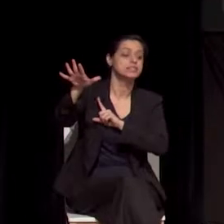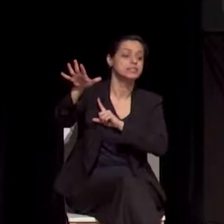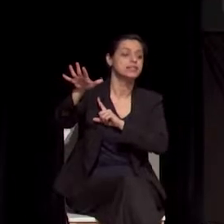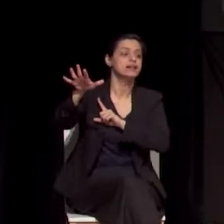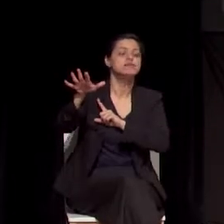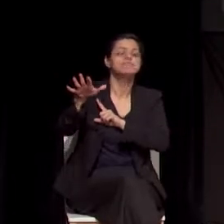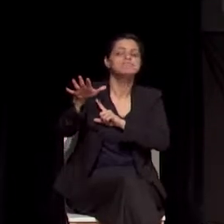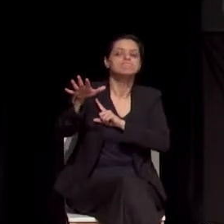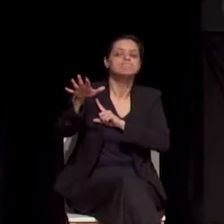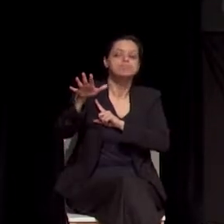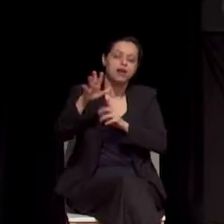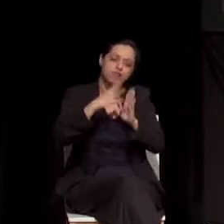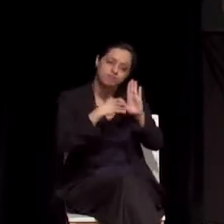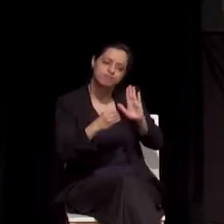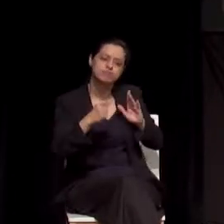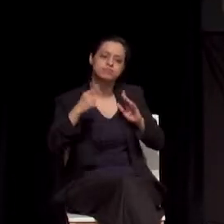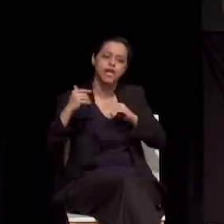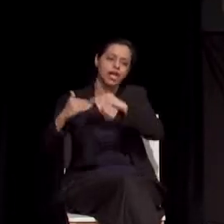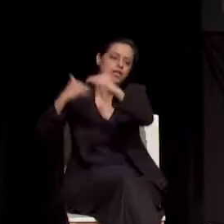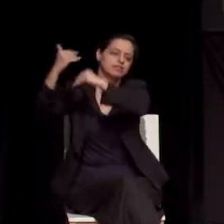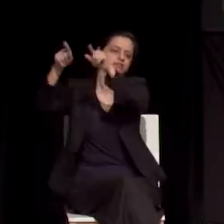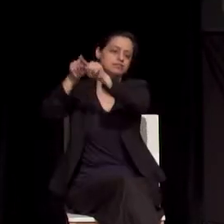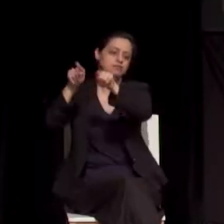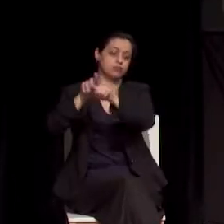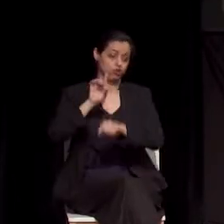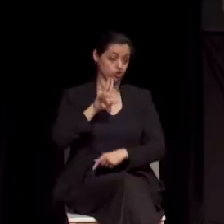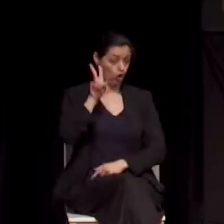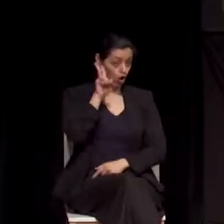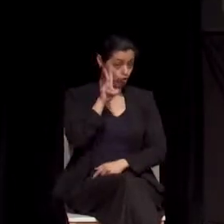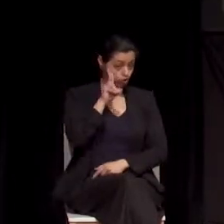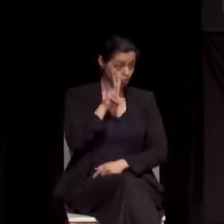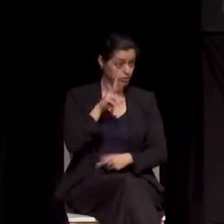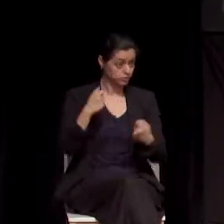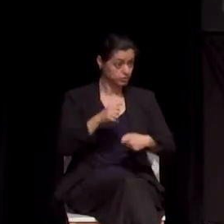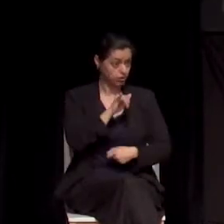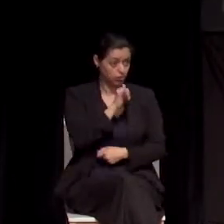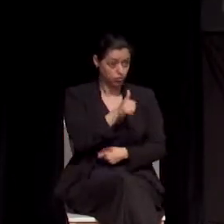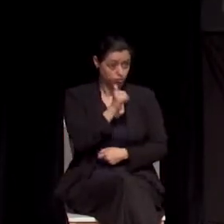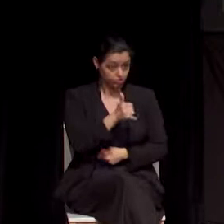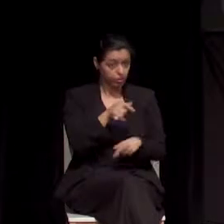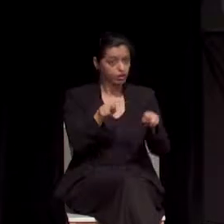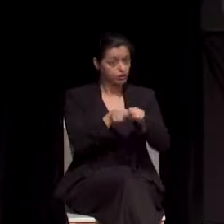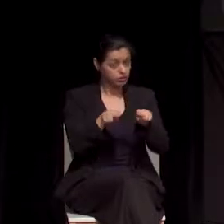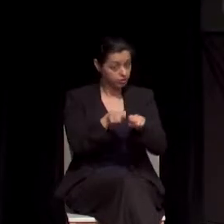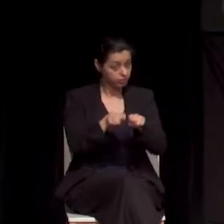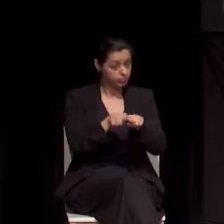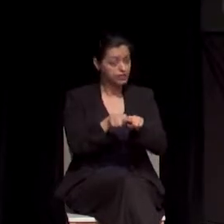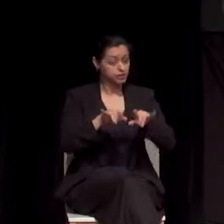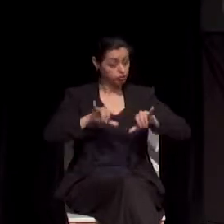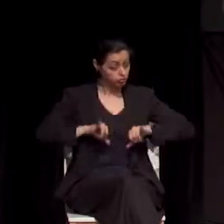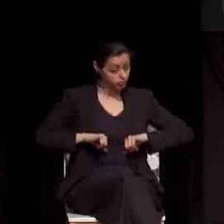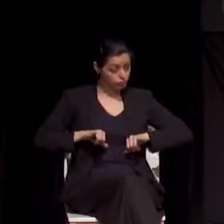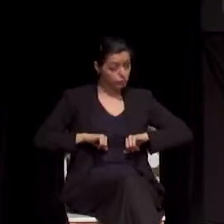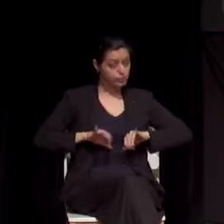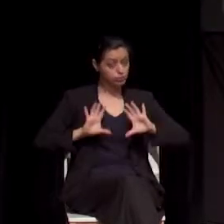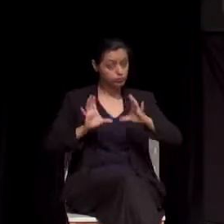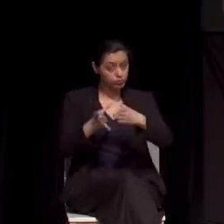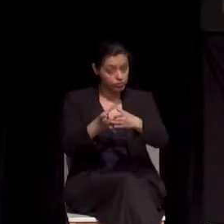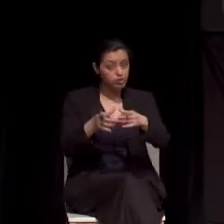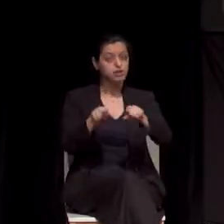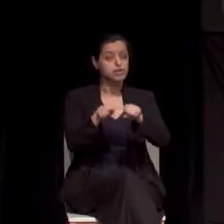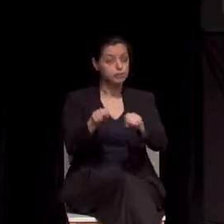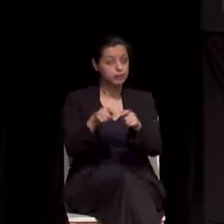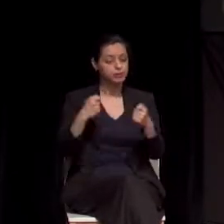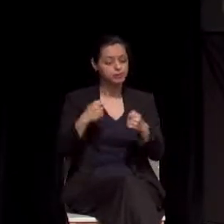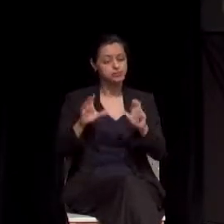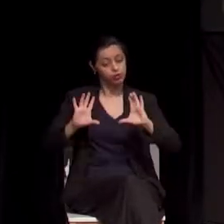possamos crescer. Não só a história deveria ser contada pela dor do opressor, nós temos que nos valorizar.